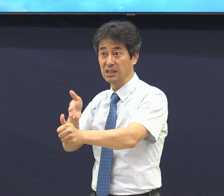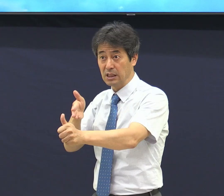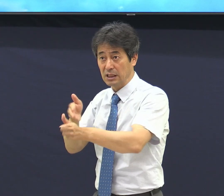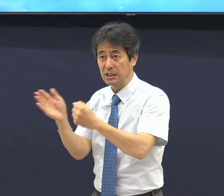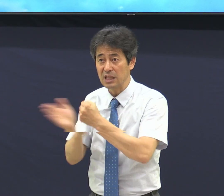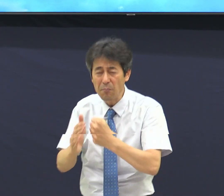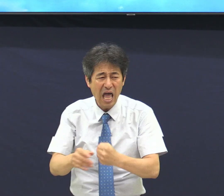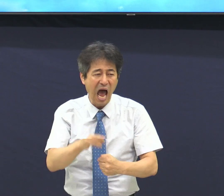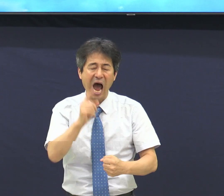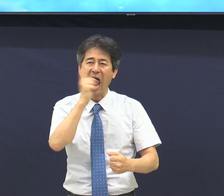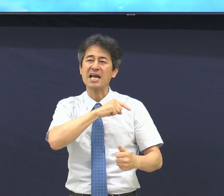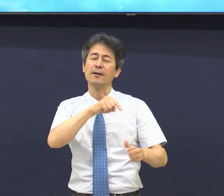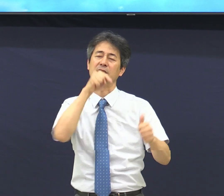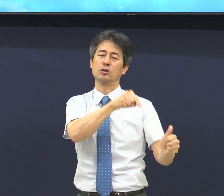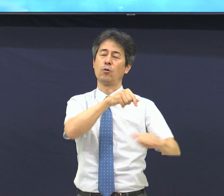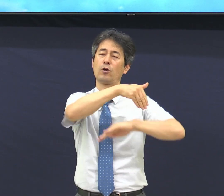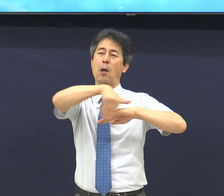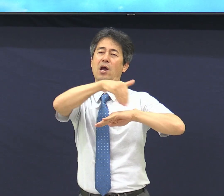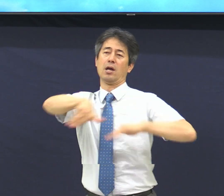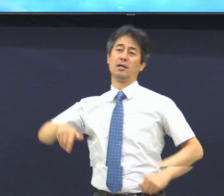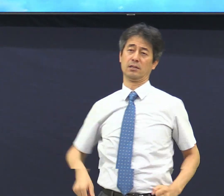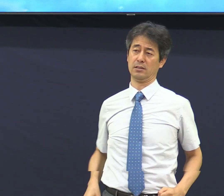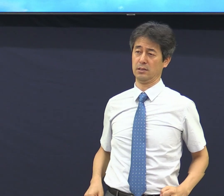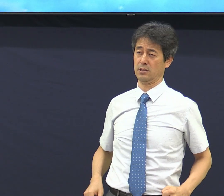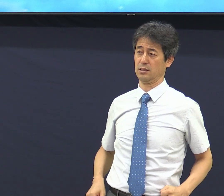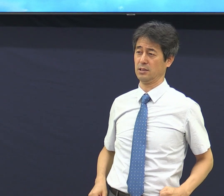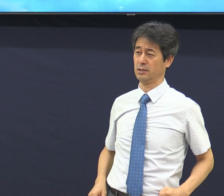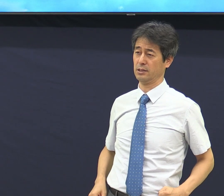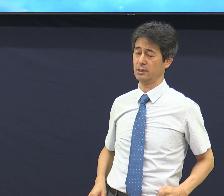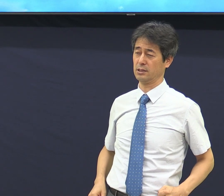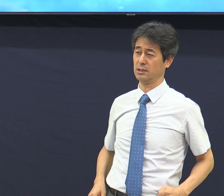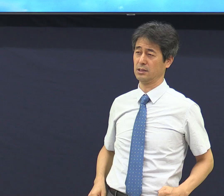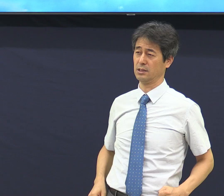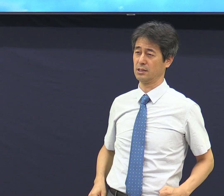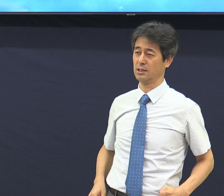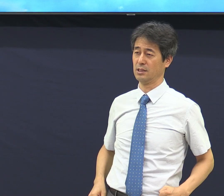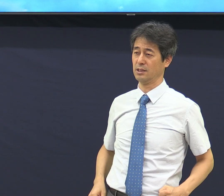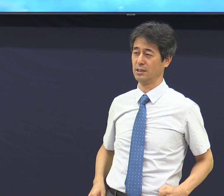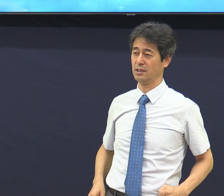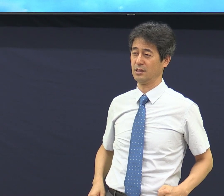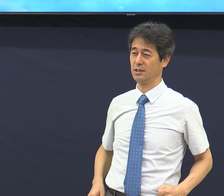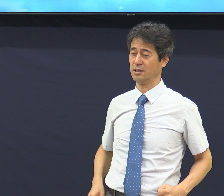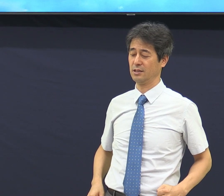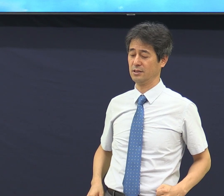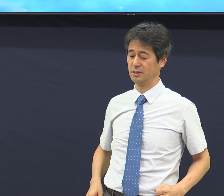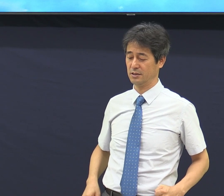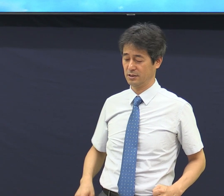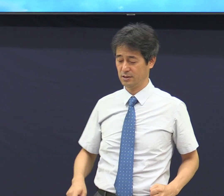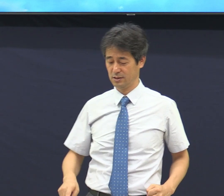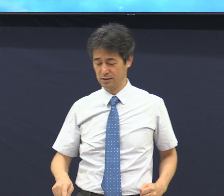경외하고자 하는 목적으로 하나님께서 섭리하셨기 때문에 그 악함을 계획하신 것입니다.